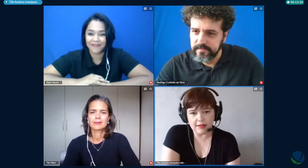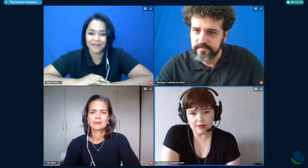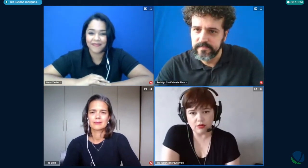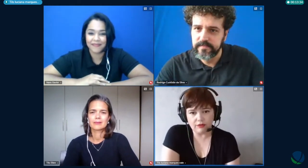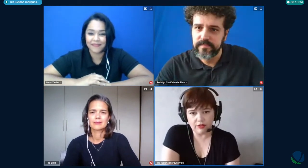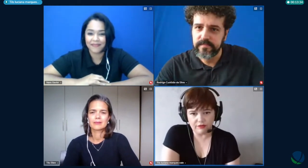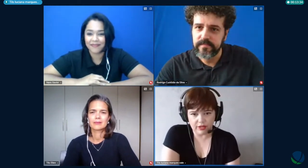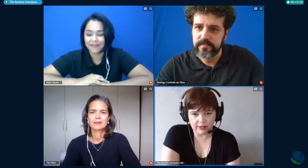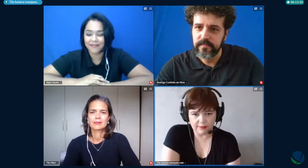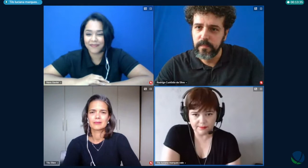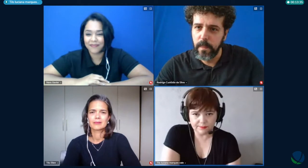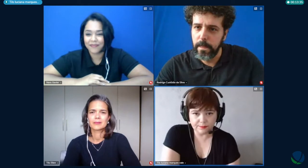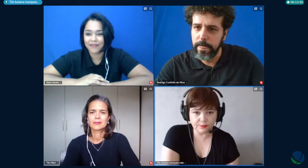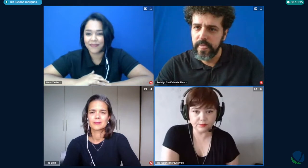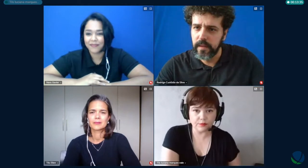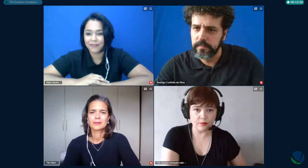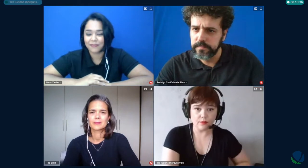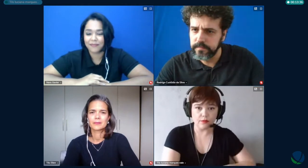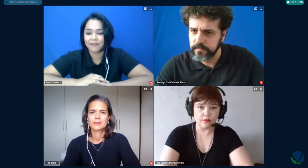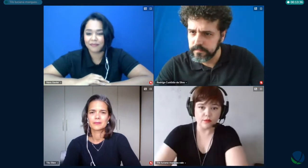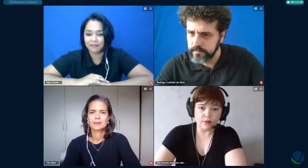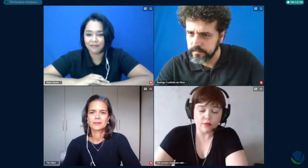dessa citação que foi feita.